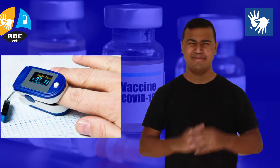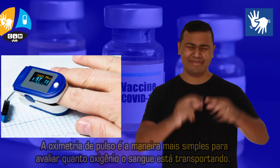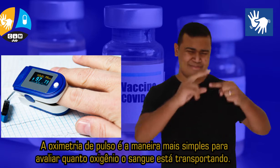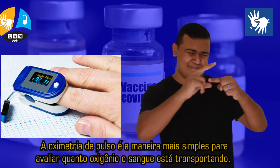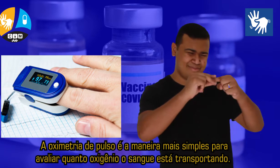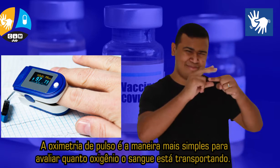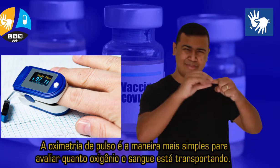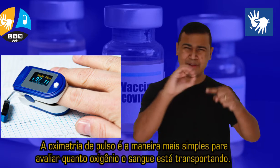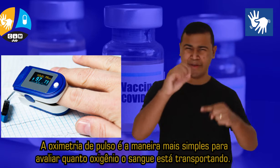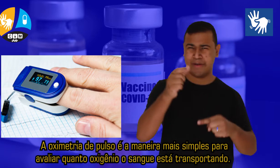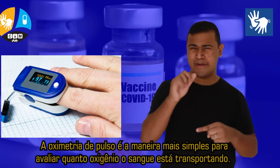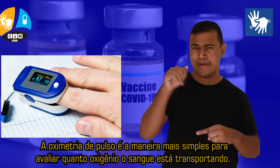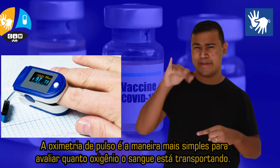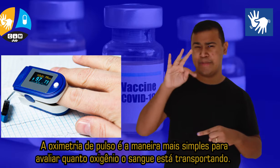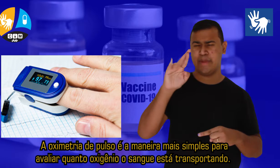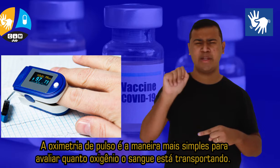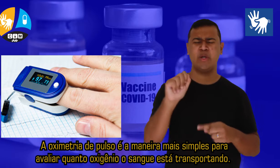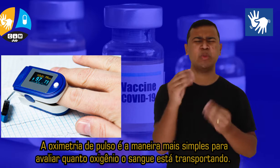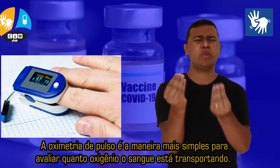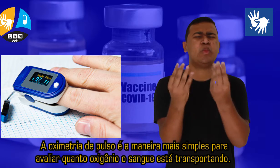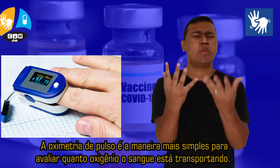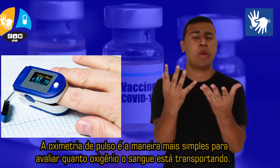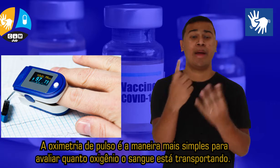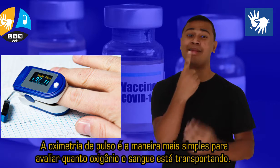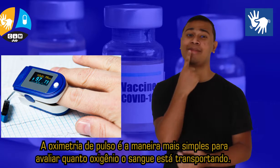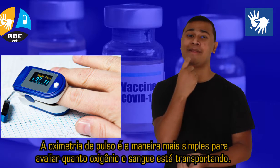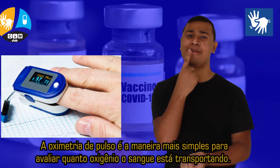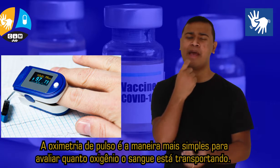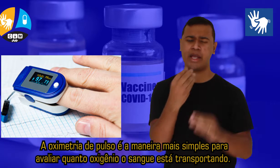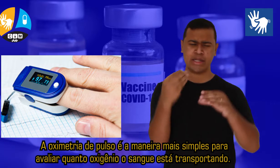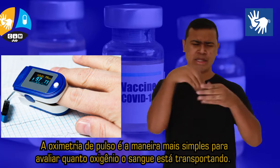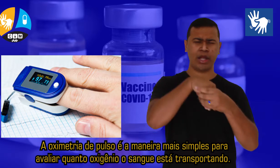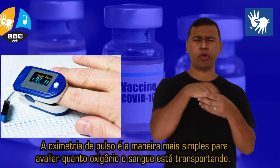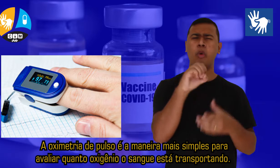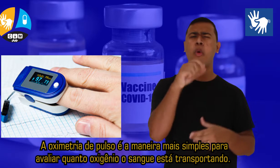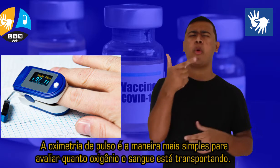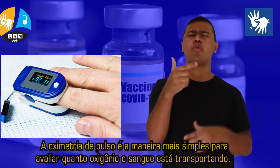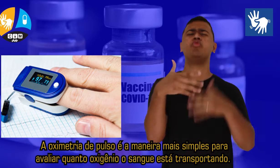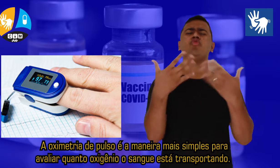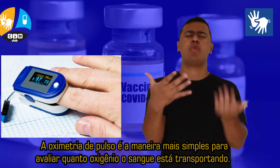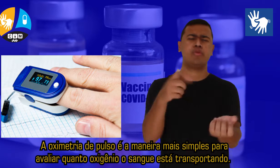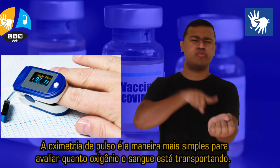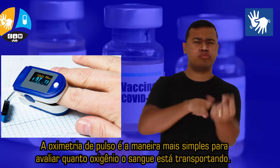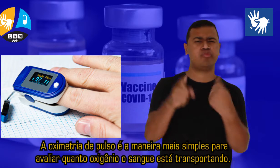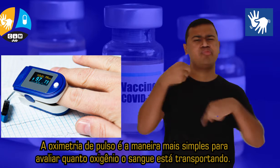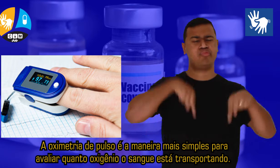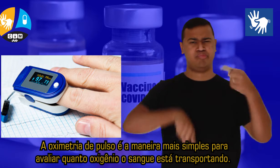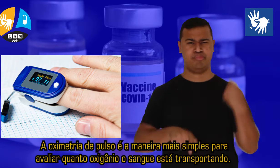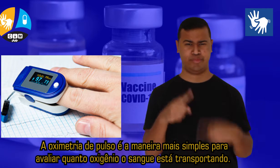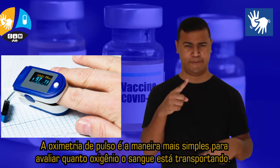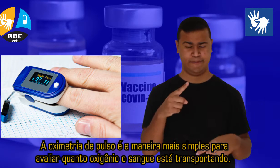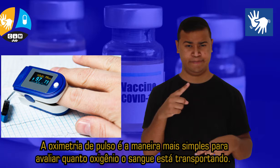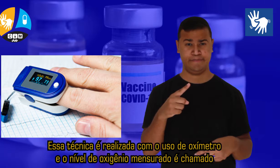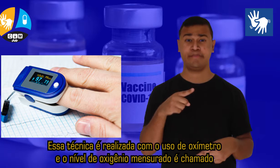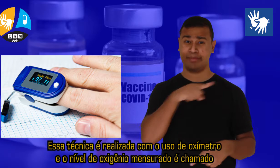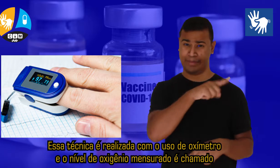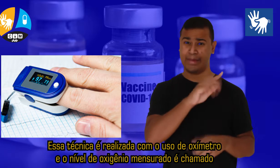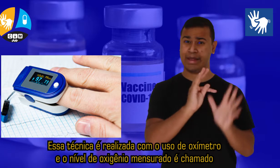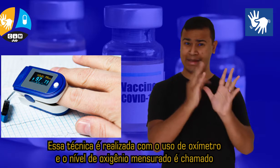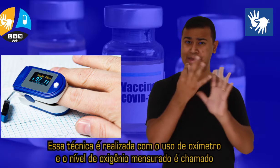A oximetria de pulso é a maneira mais simples para avaliar quanto oxigênio o sangue está transportando. Essa técnica